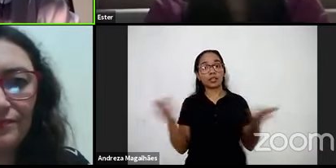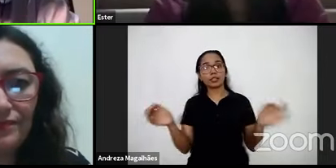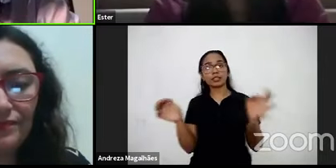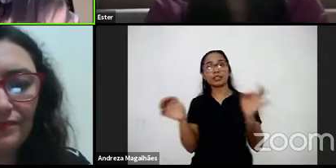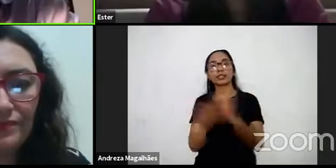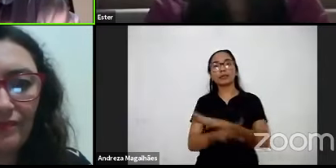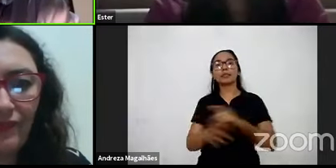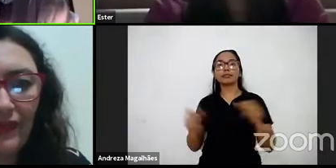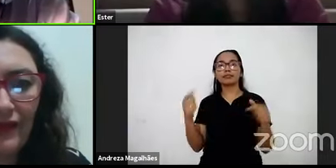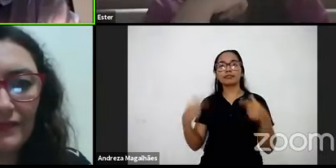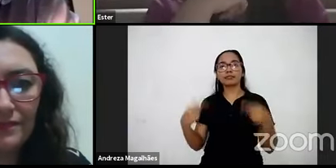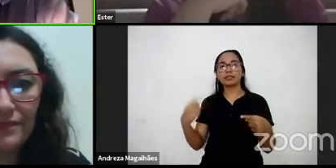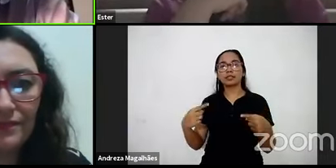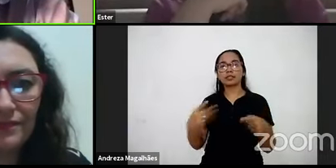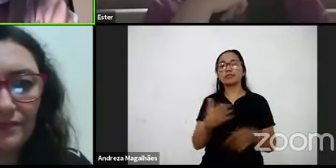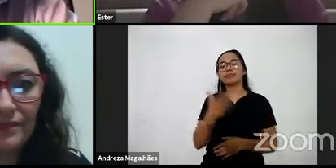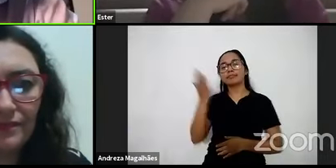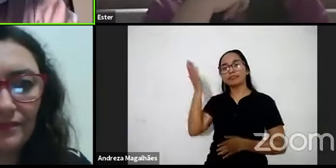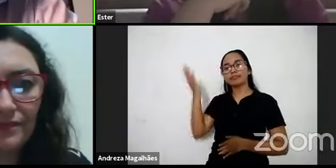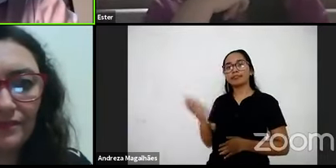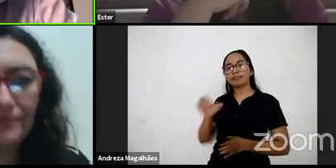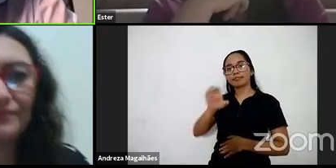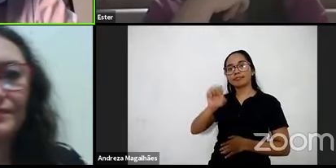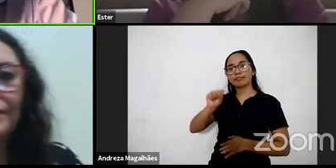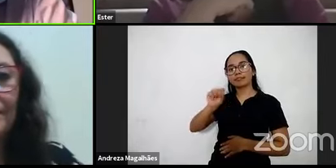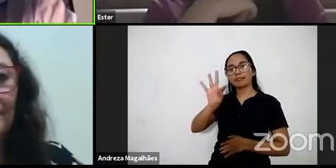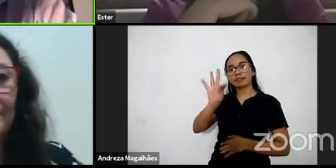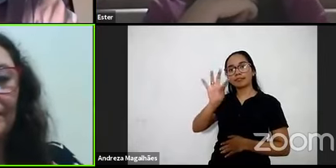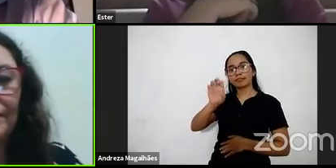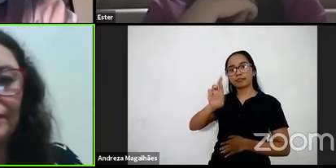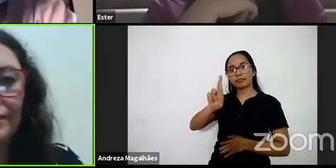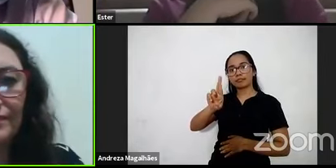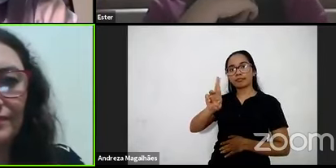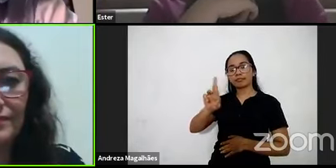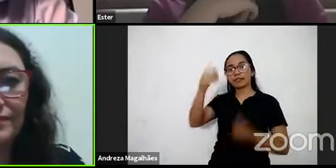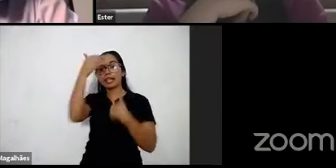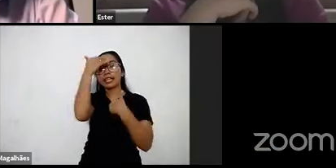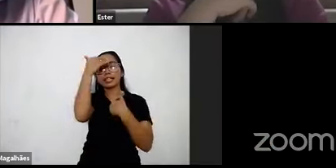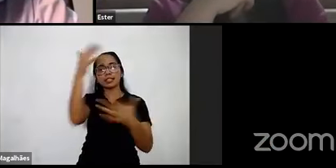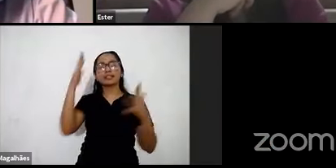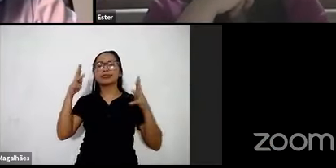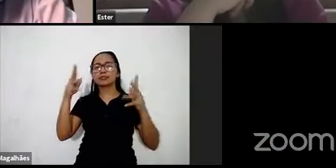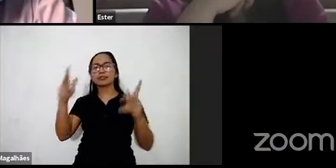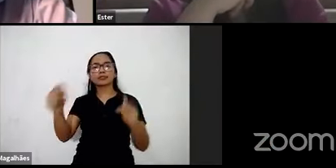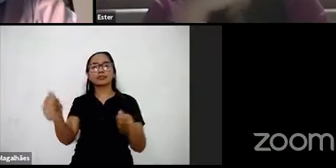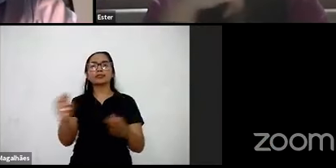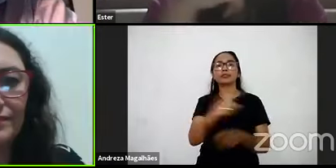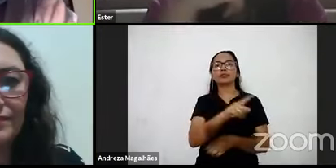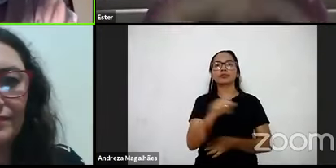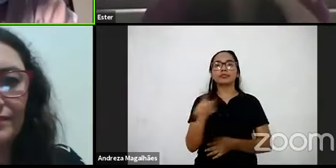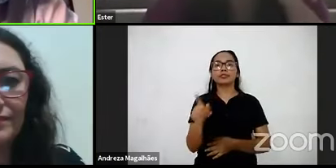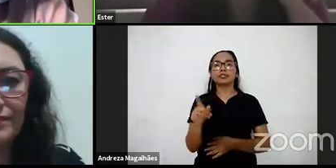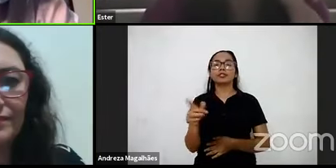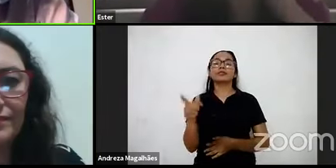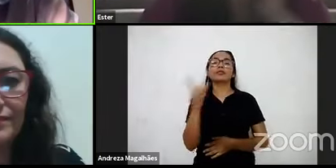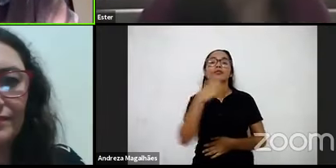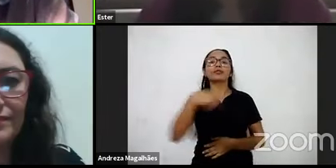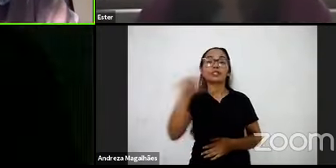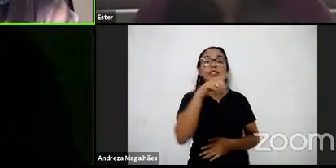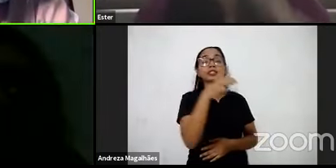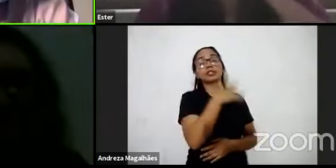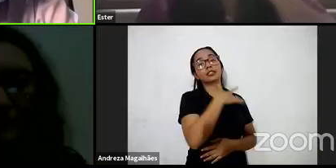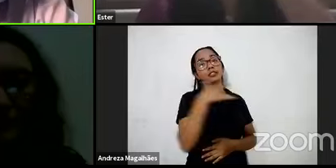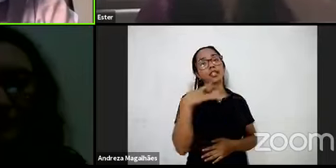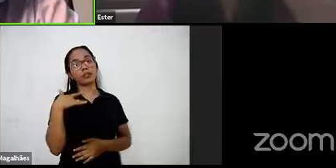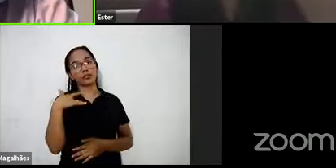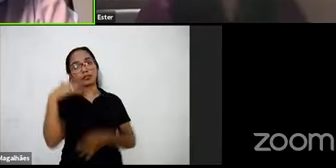debate com a Esther, que começou o debate, agradecendo muito aqui a todos que estão aqui, sobretudo a galera da saúde mental, que é uma galera